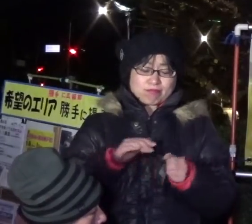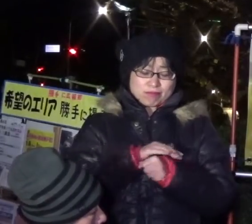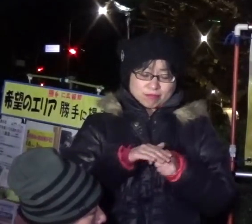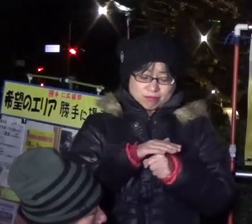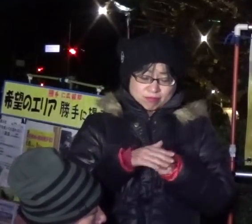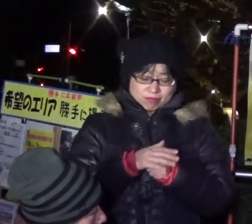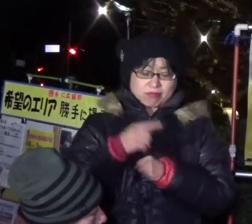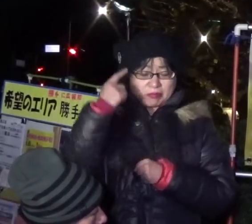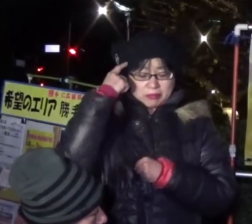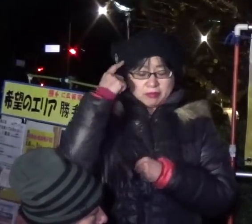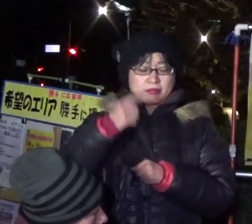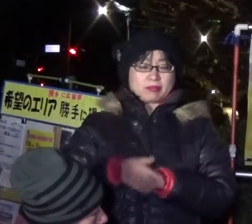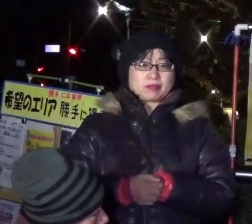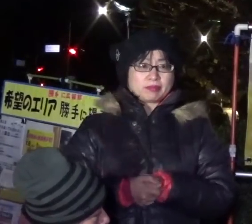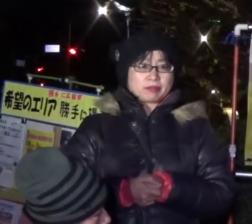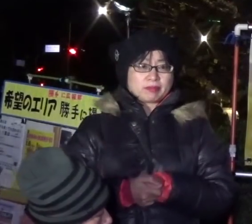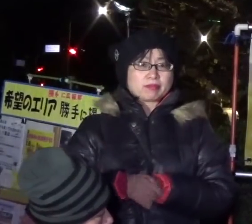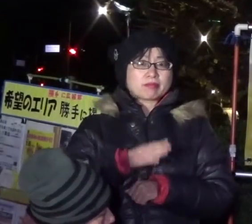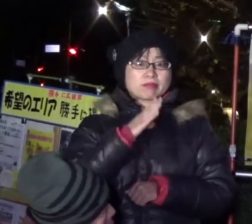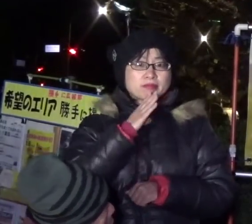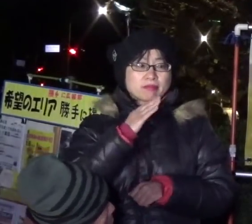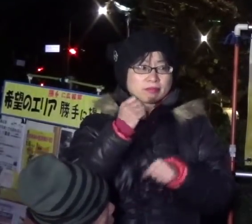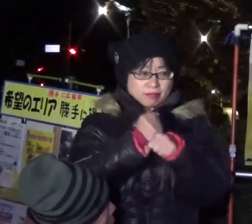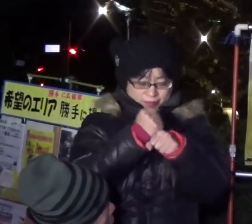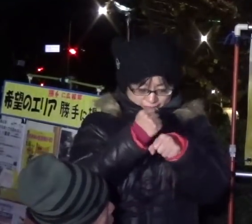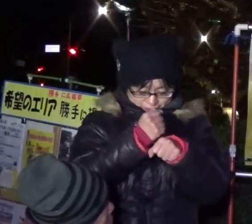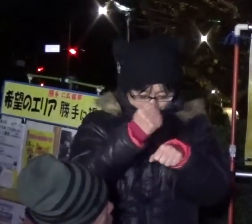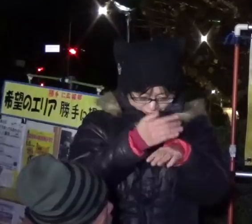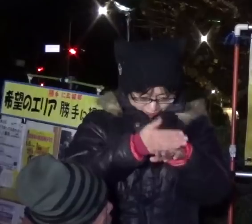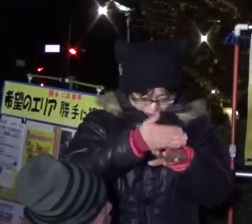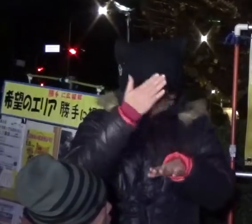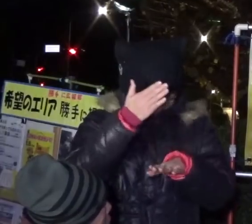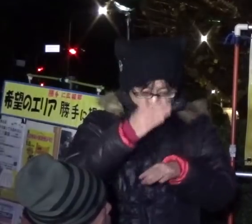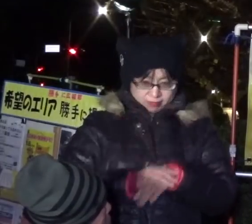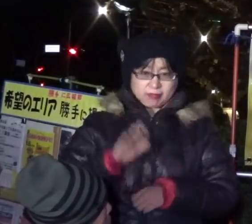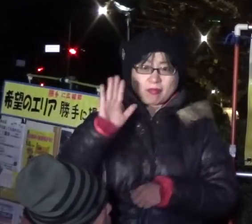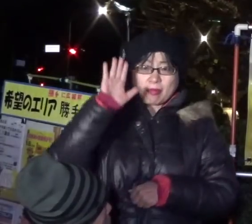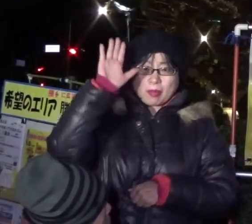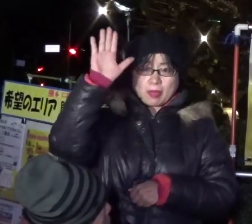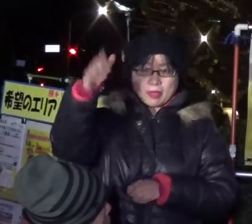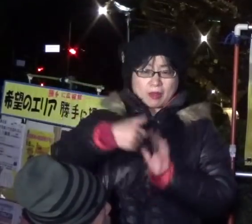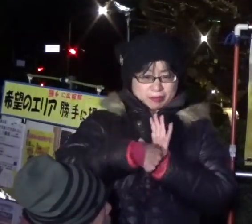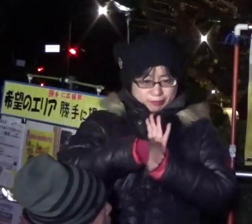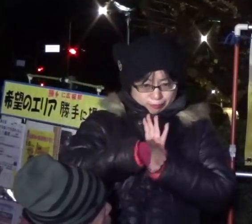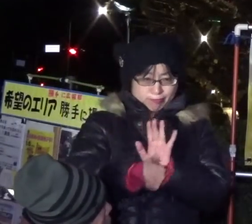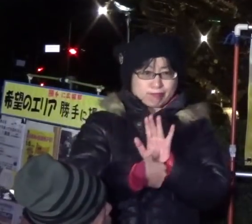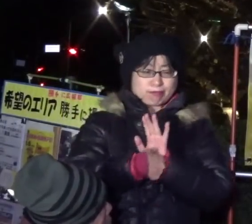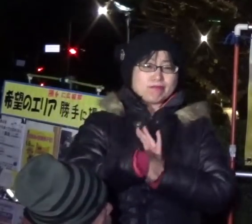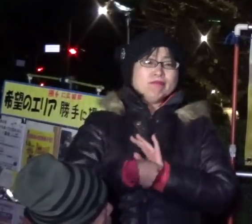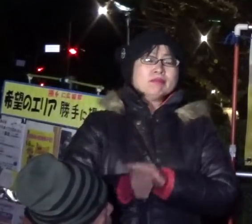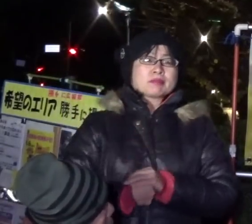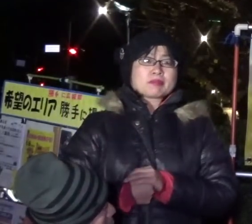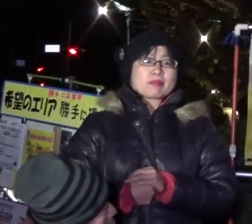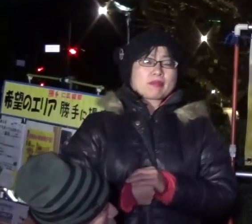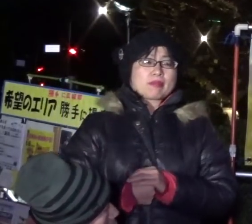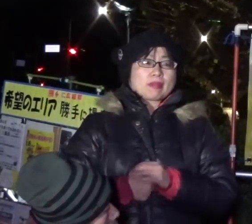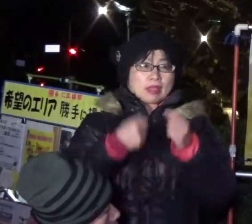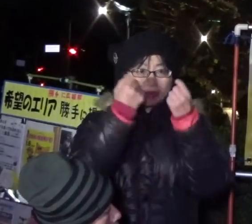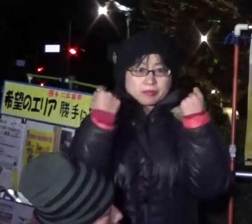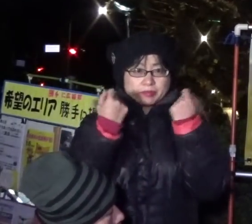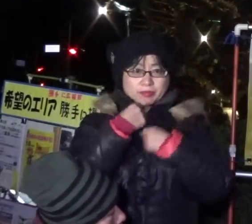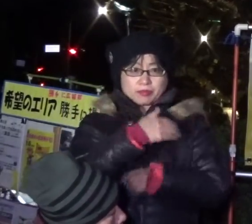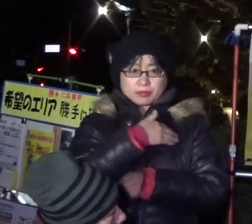物です。本当にお疲れ様でした。これからも諦めずに、それぞれができること